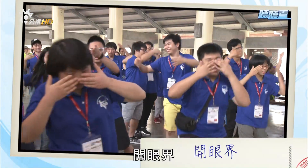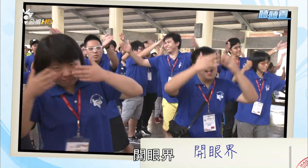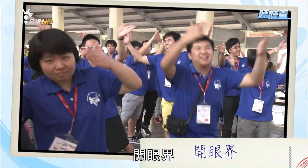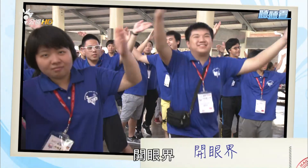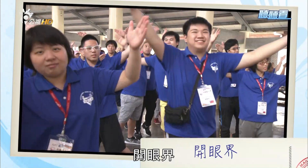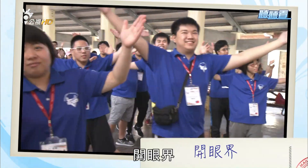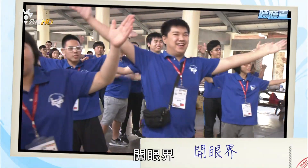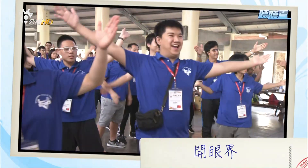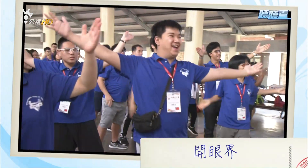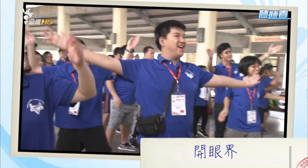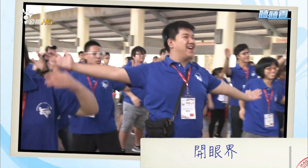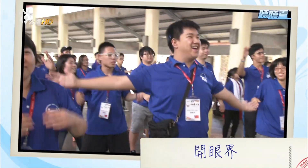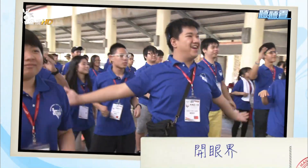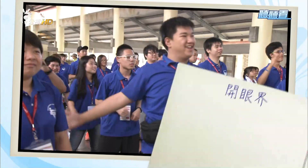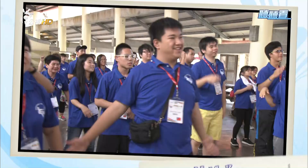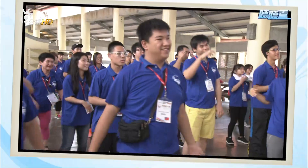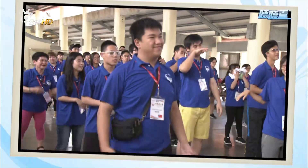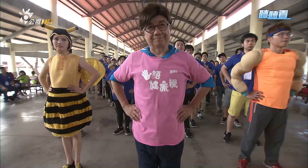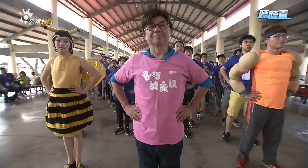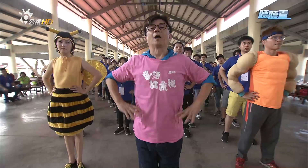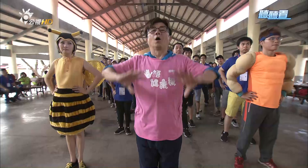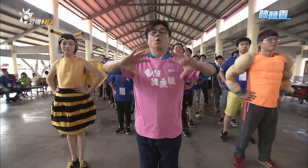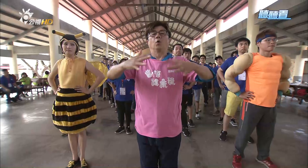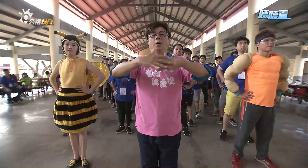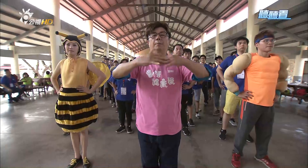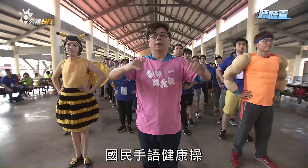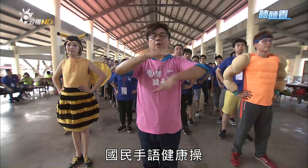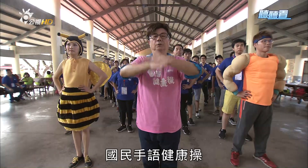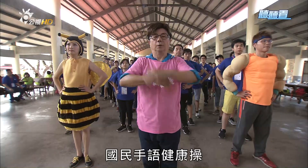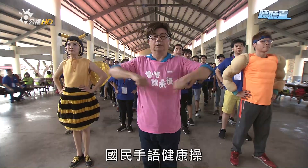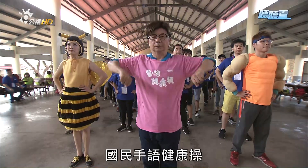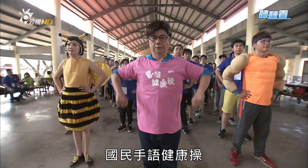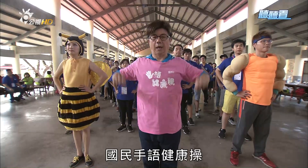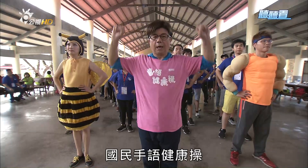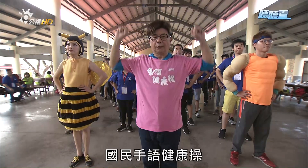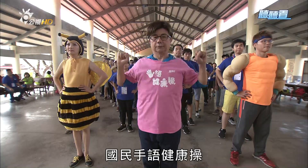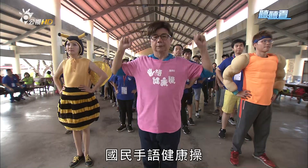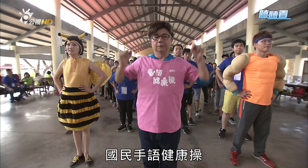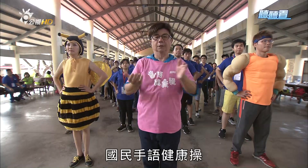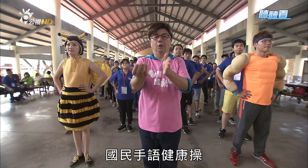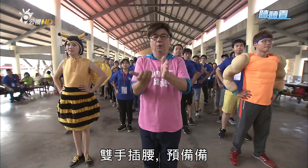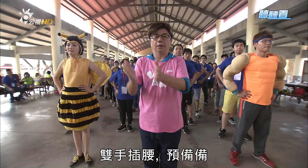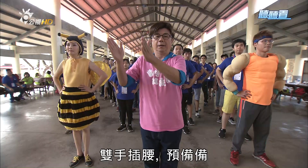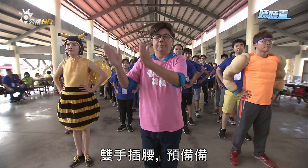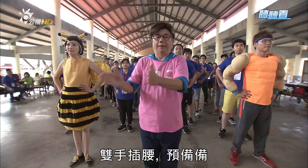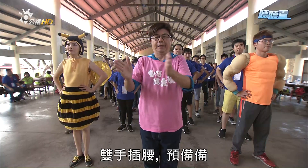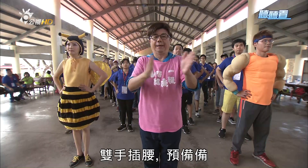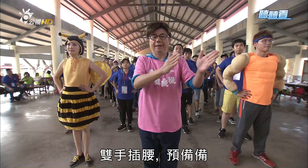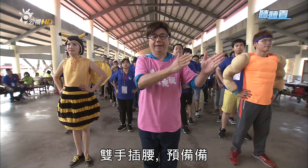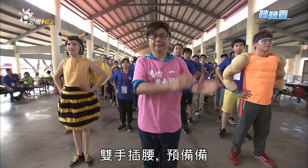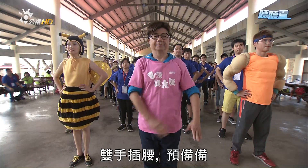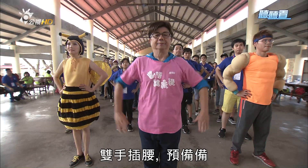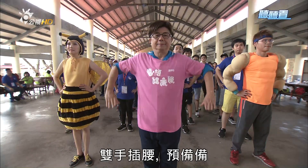文化交流，开眼界。 国民手语健康操， 双手叉腰，预备